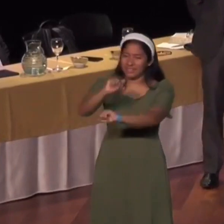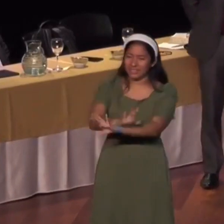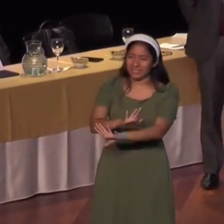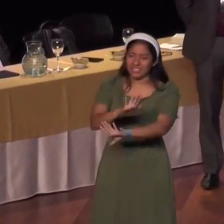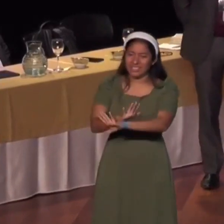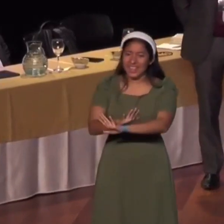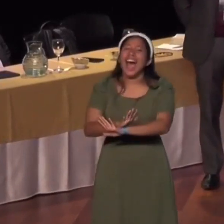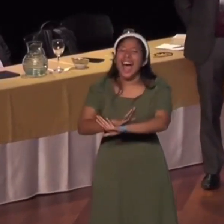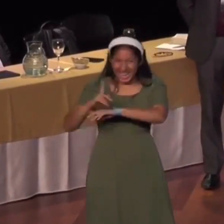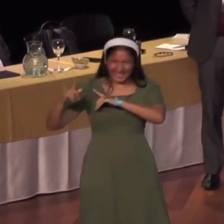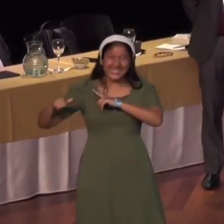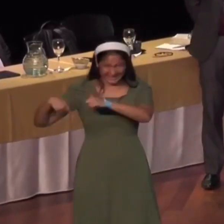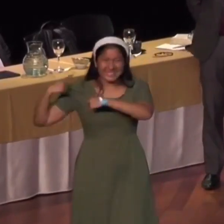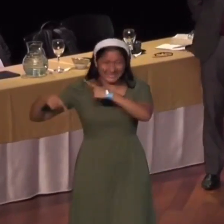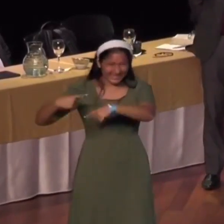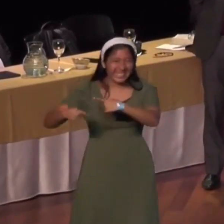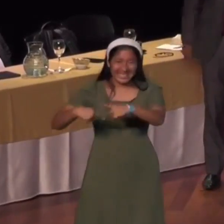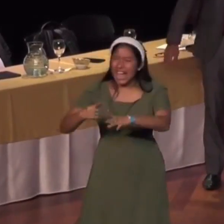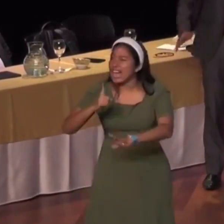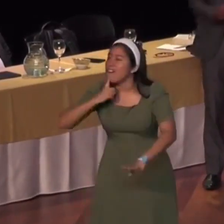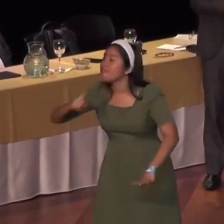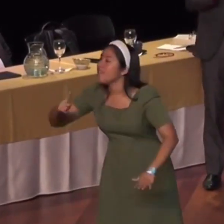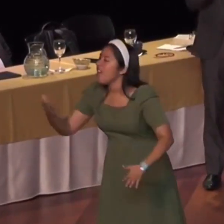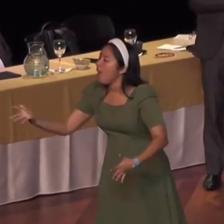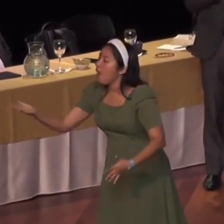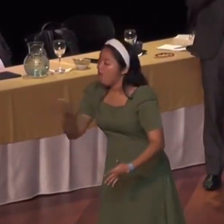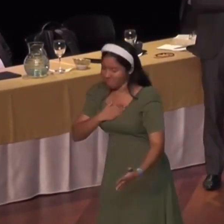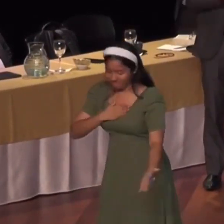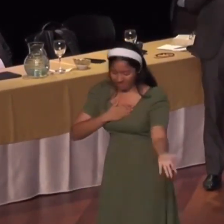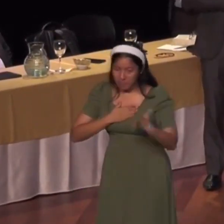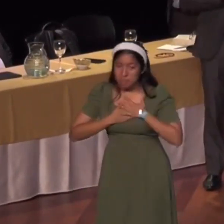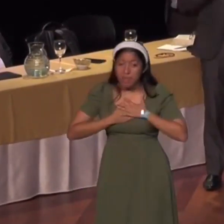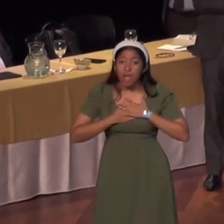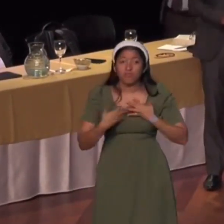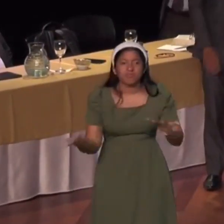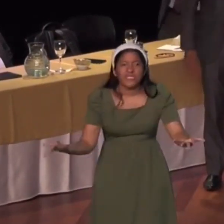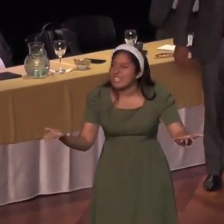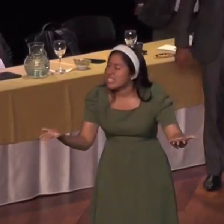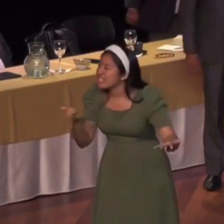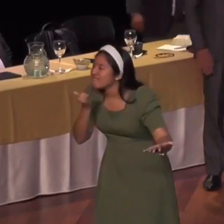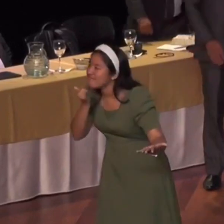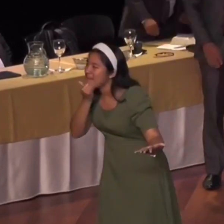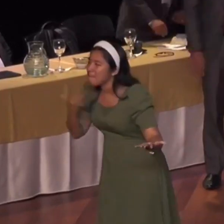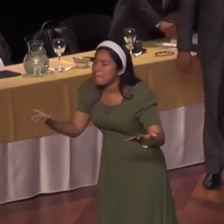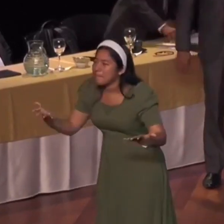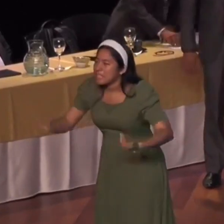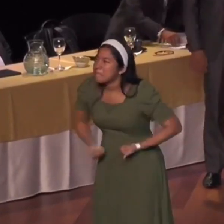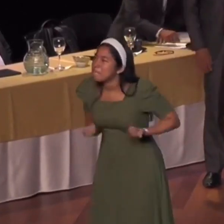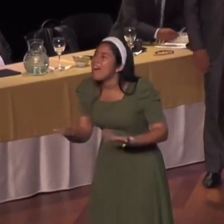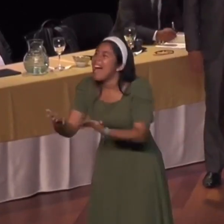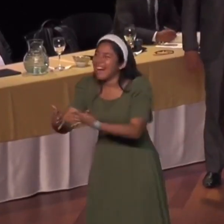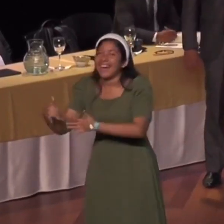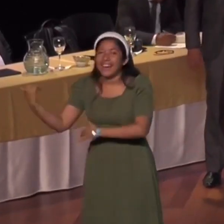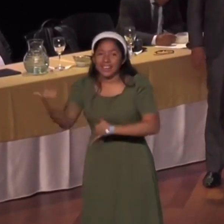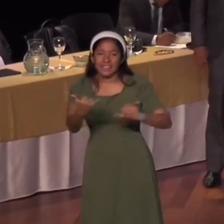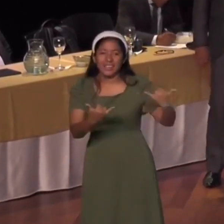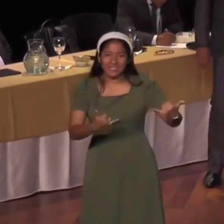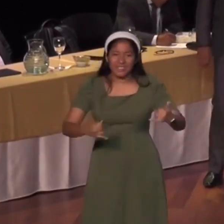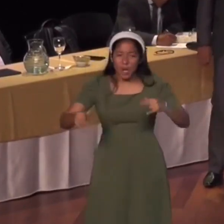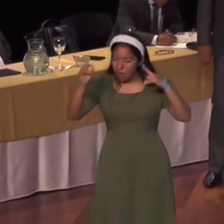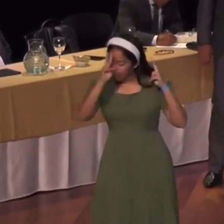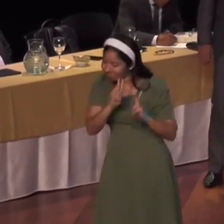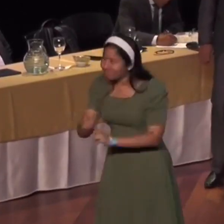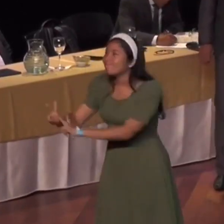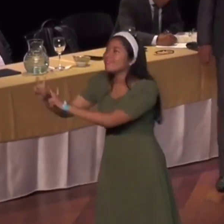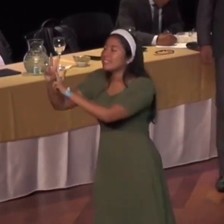historia pide a gritos algo. Dame algo para contárselo a tus hijos. Aquí está mi papá, a quien voy a honrar. A mis